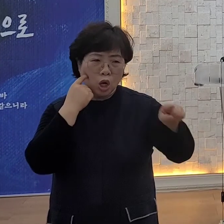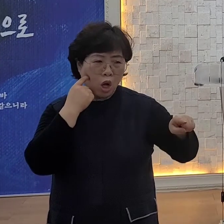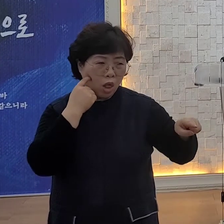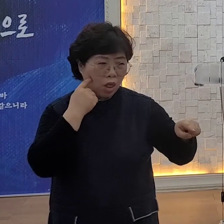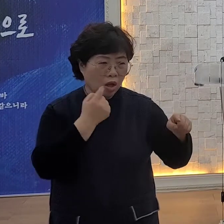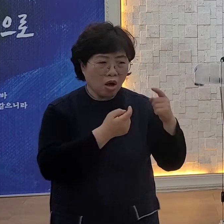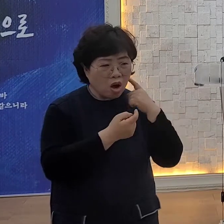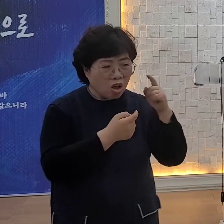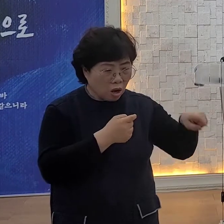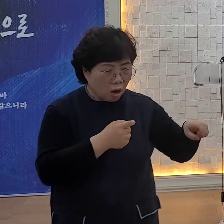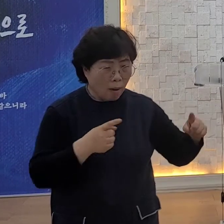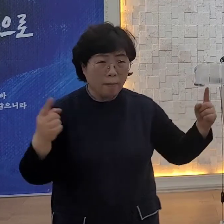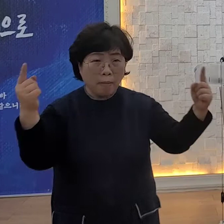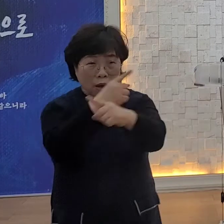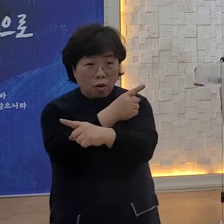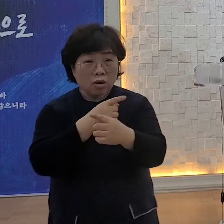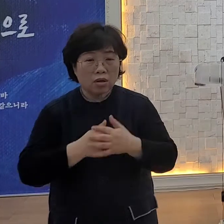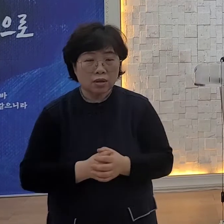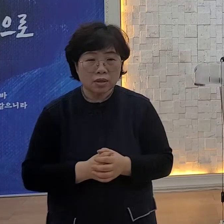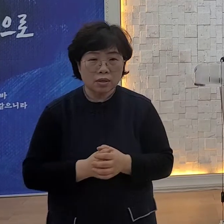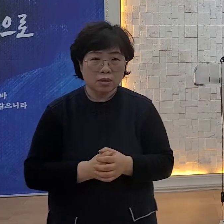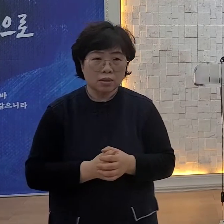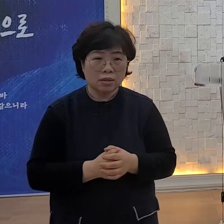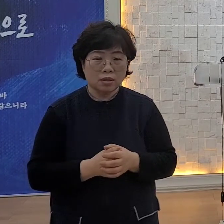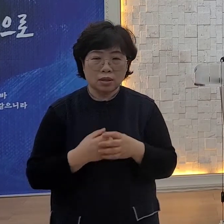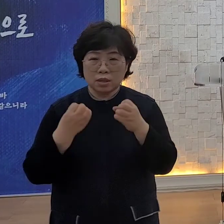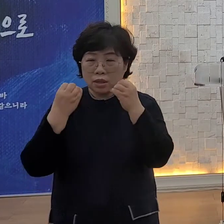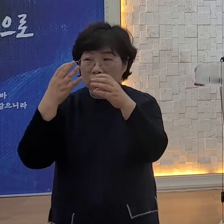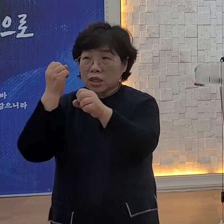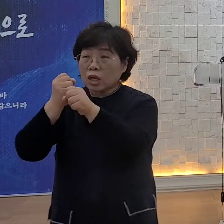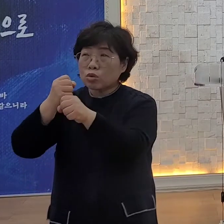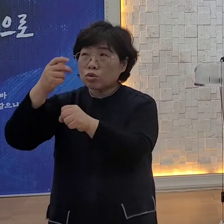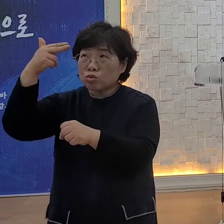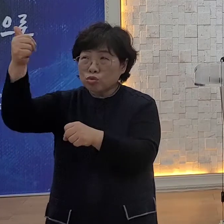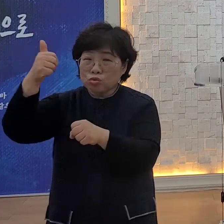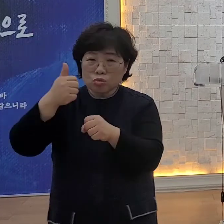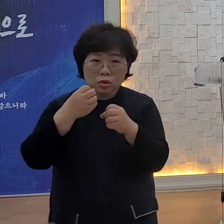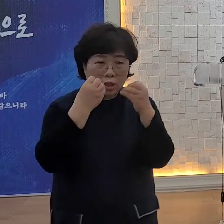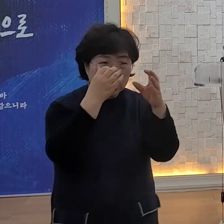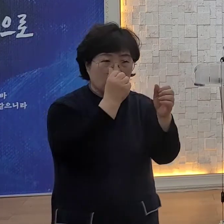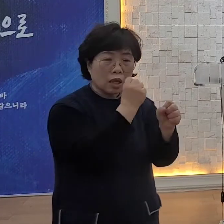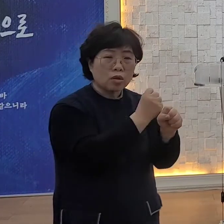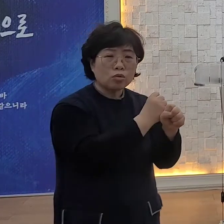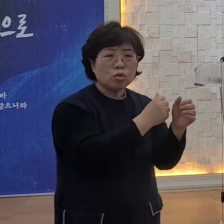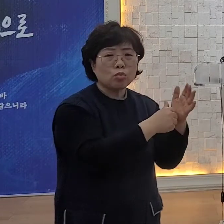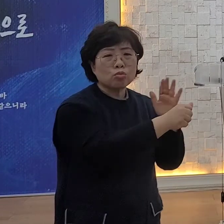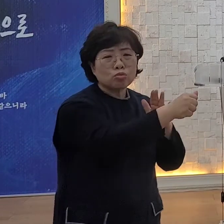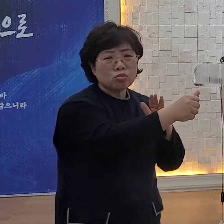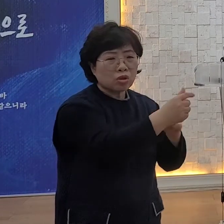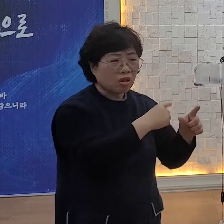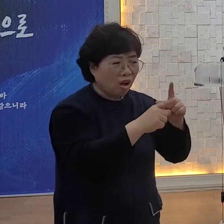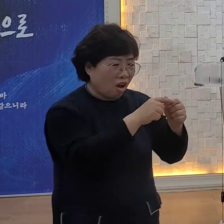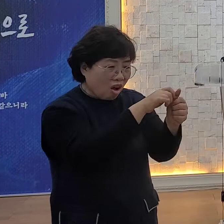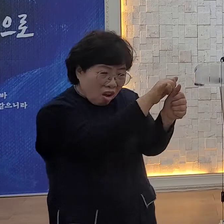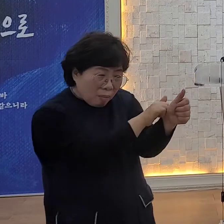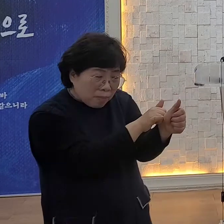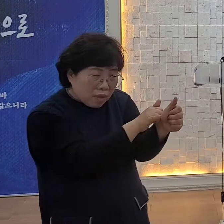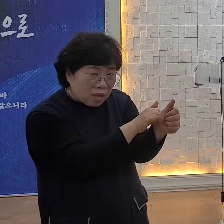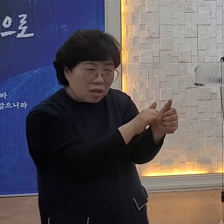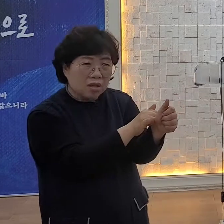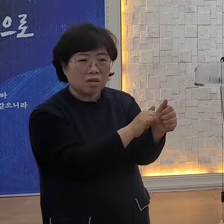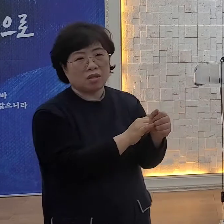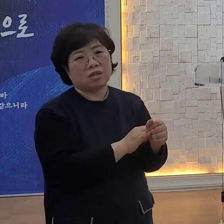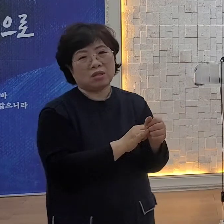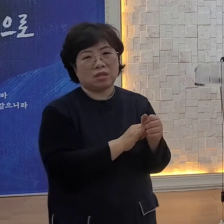바꾸고 또 피조물을 조물주보다 더 경배하는 이런 거꾸로 된 인생을